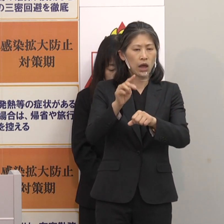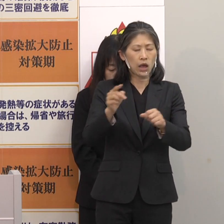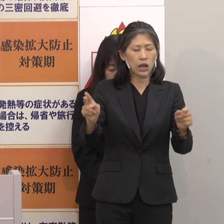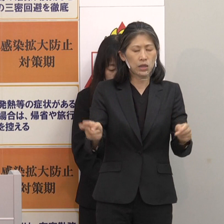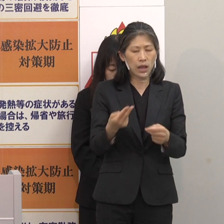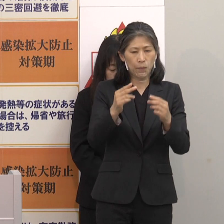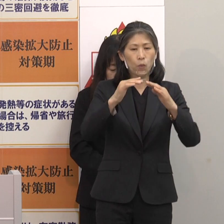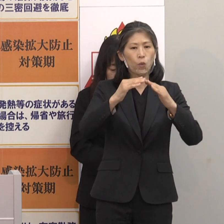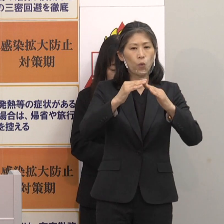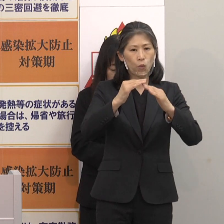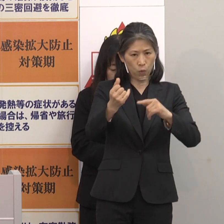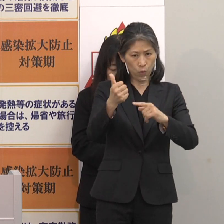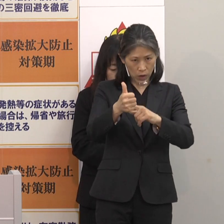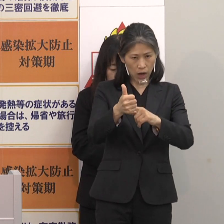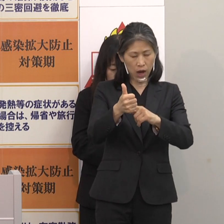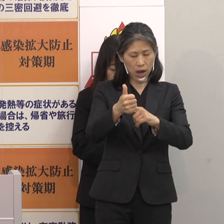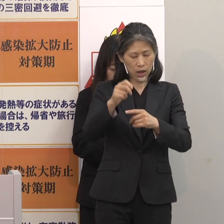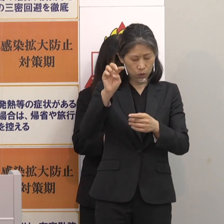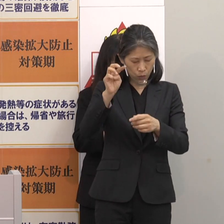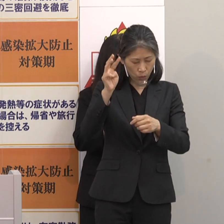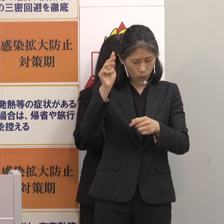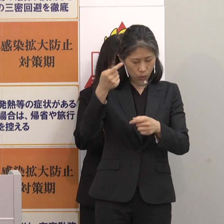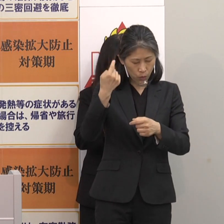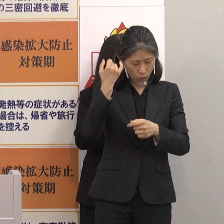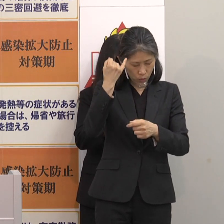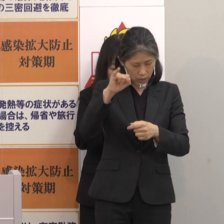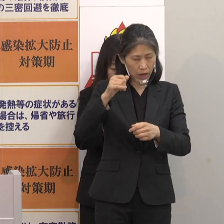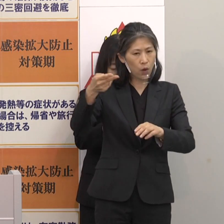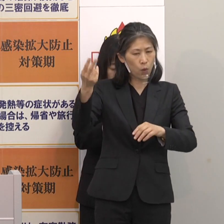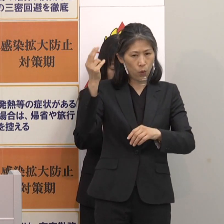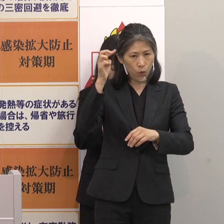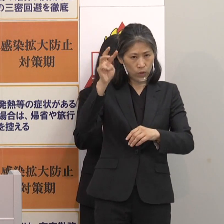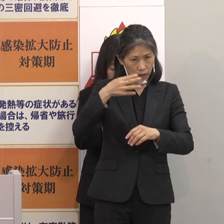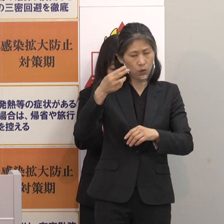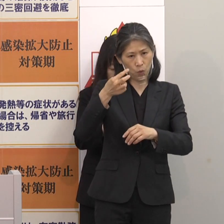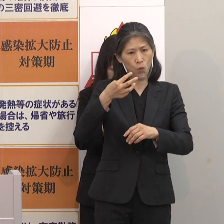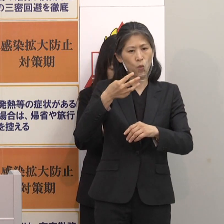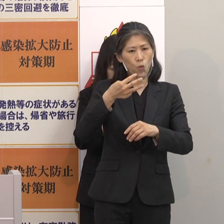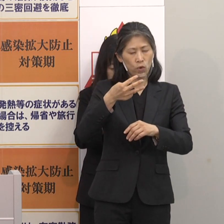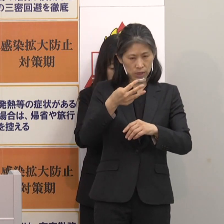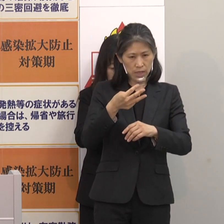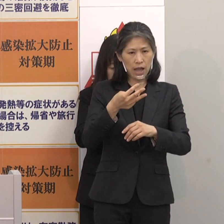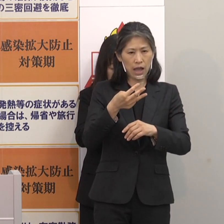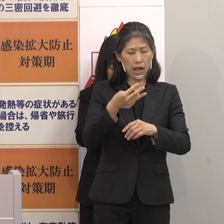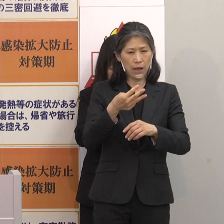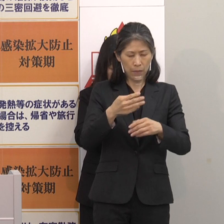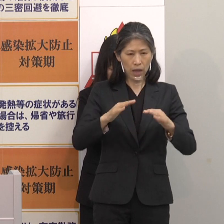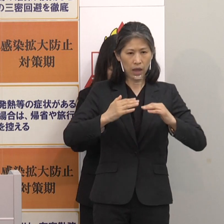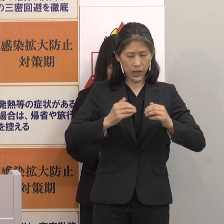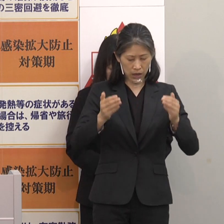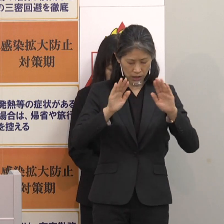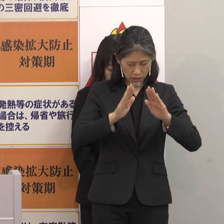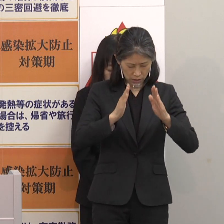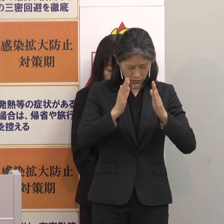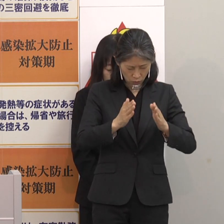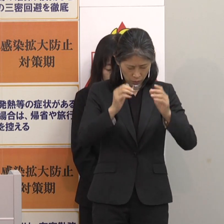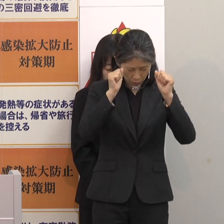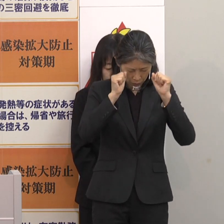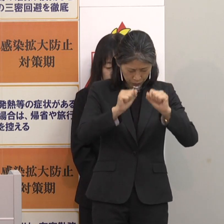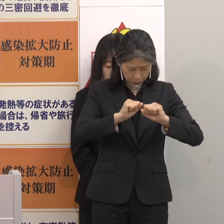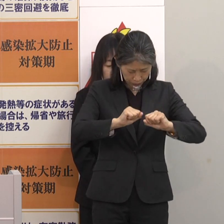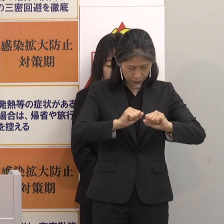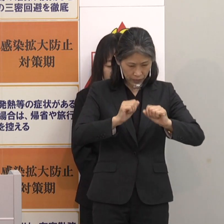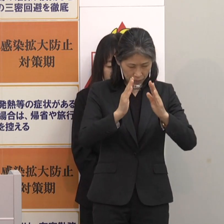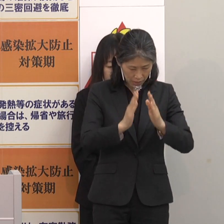でも公害調停で謳われている競争の理念に基づき事業を進めてまいりました。ここ